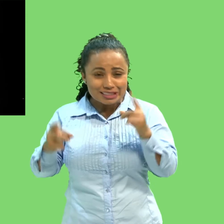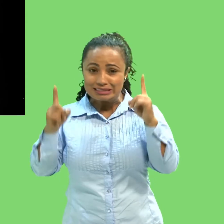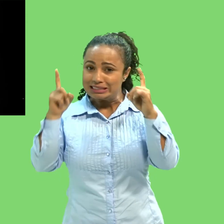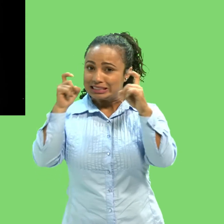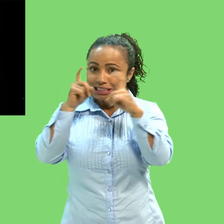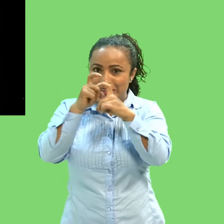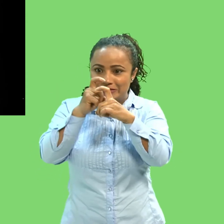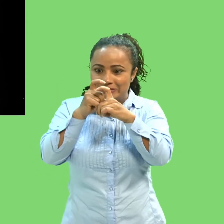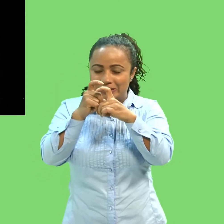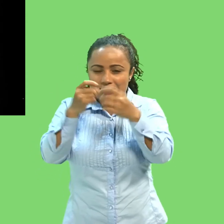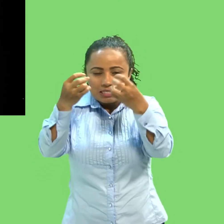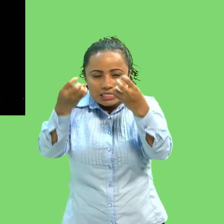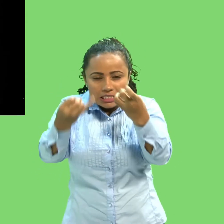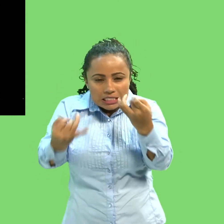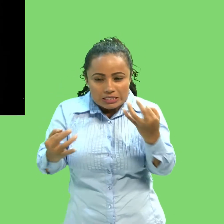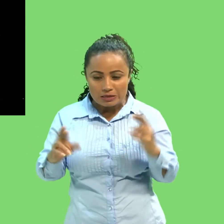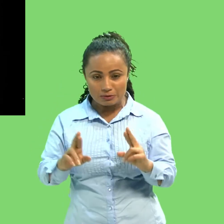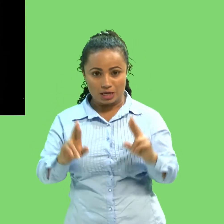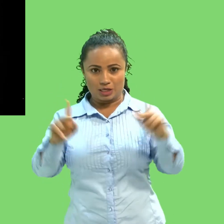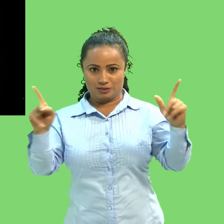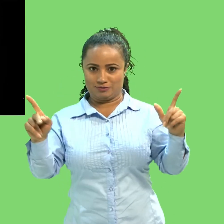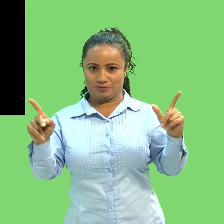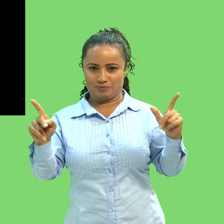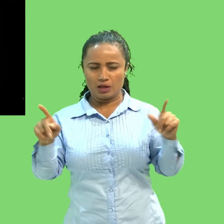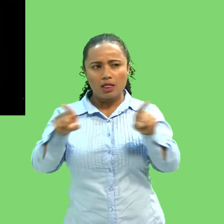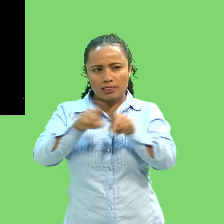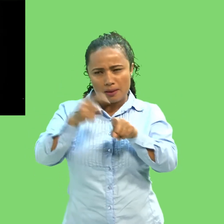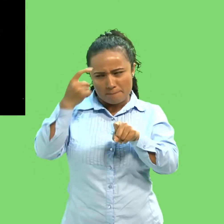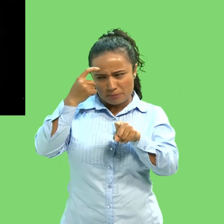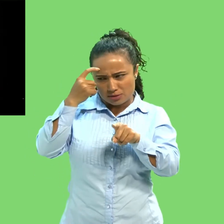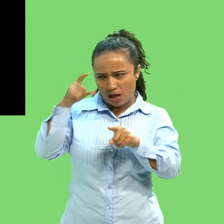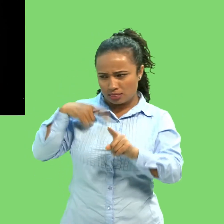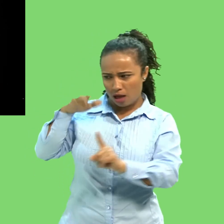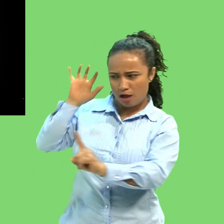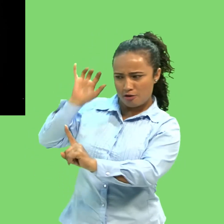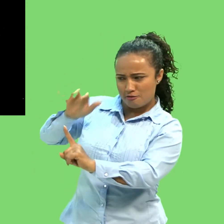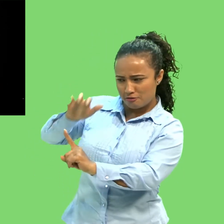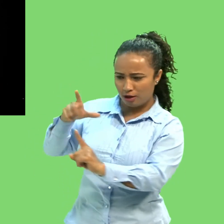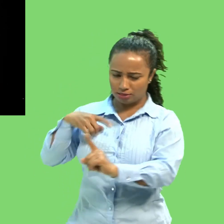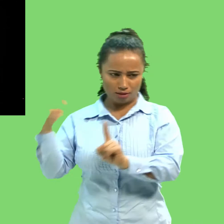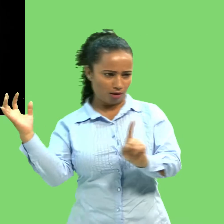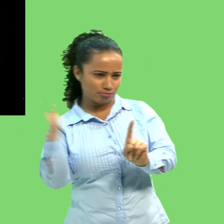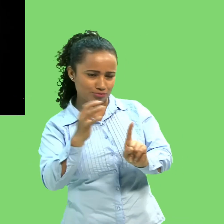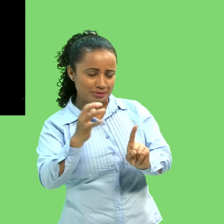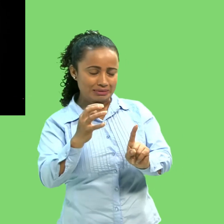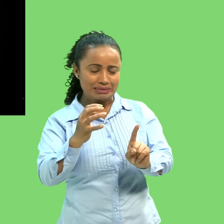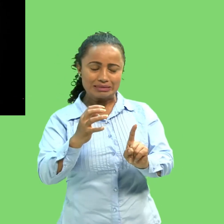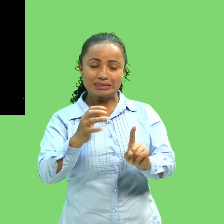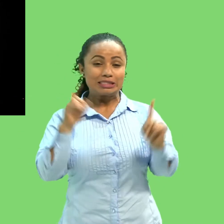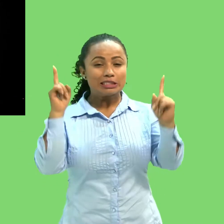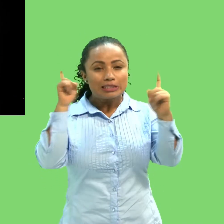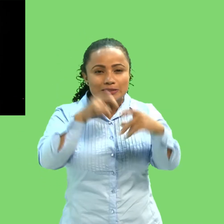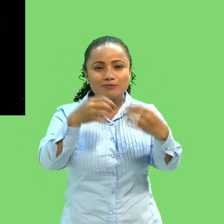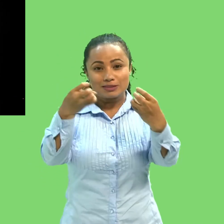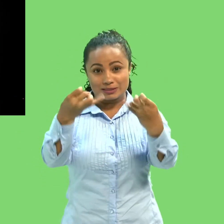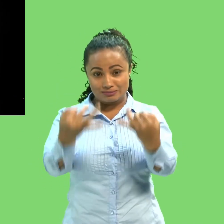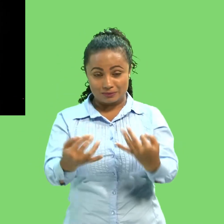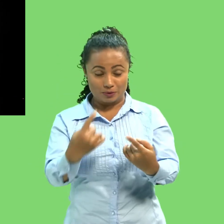domínio e de influência de uma ciência na outra. Por exemplo, a